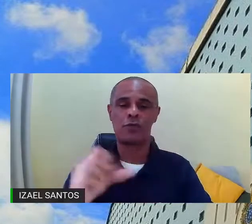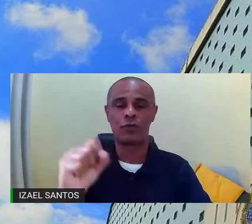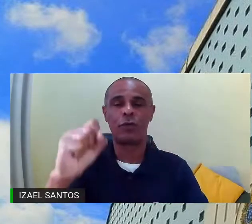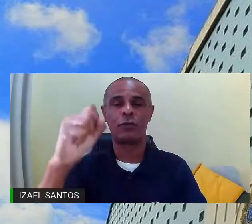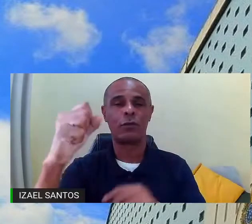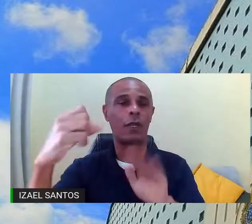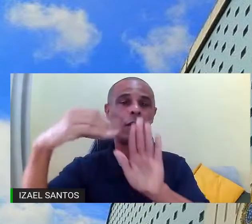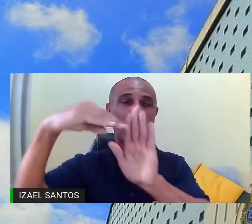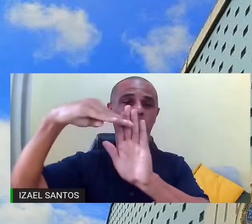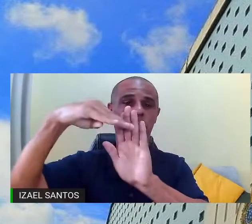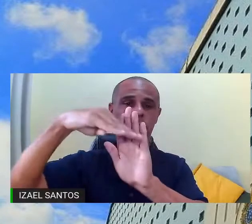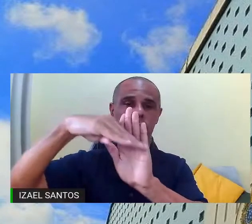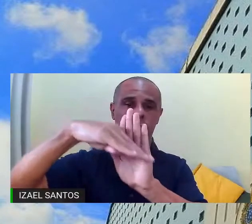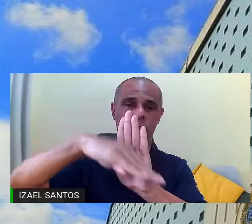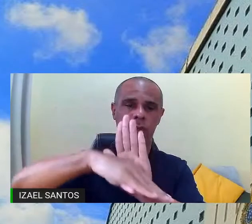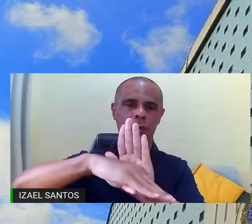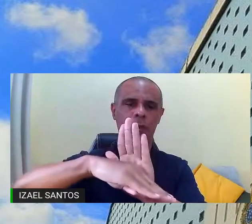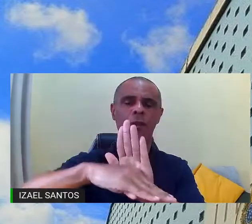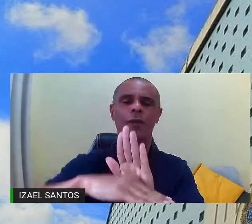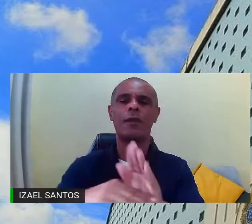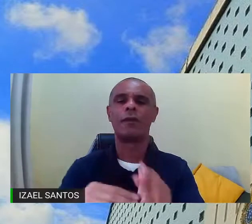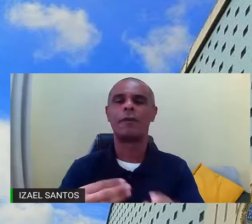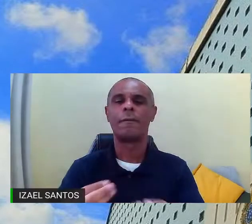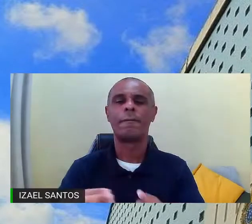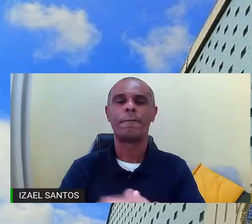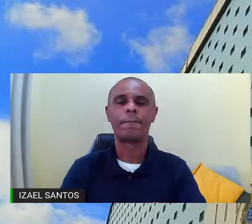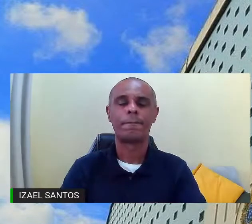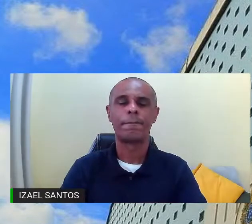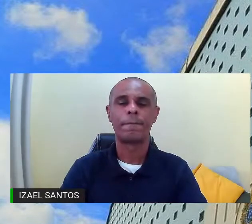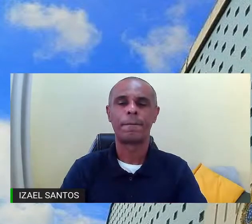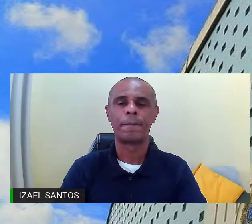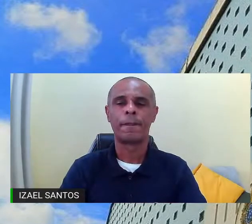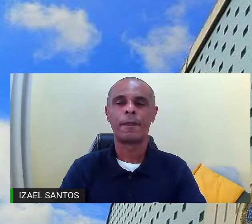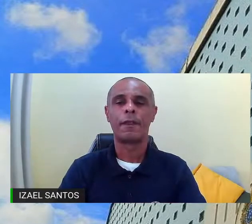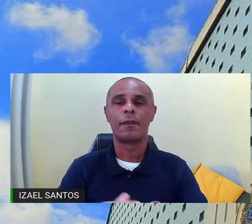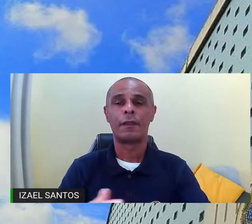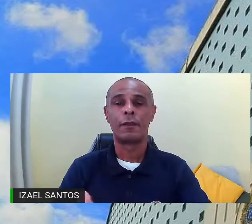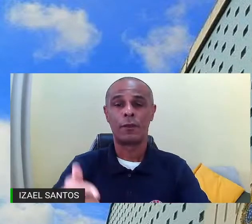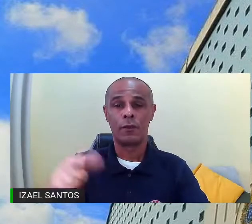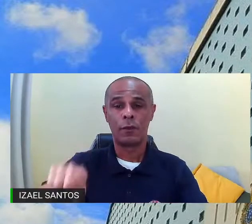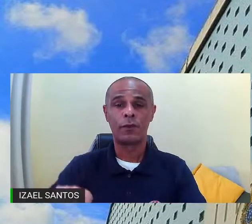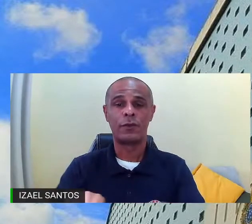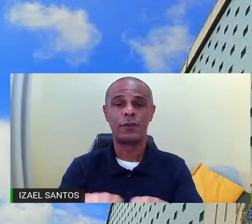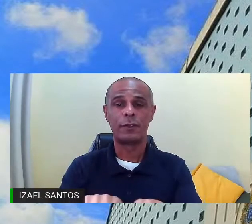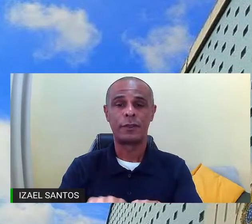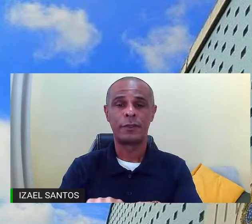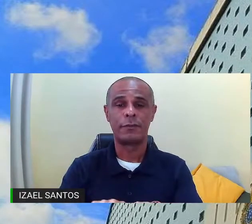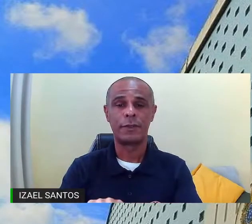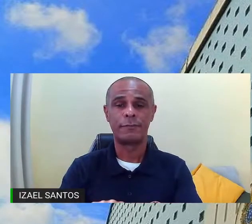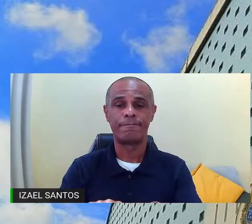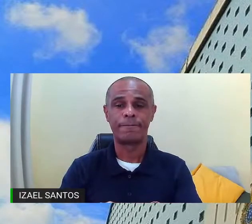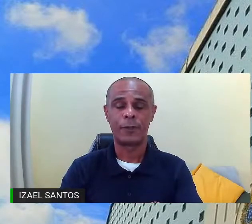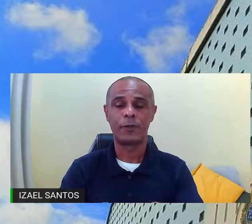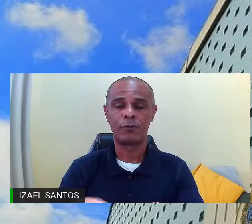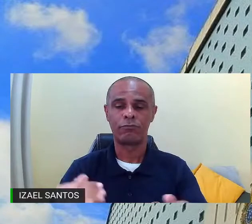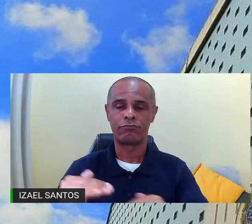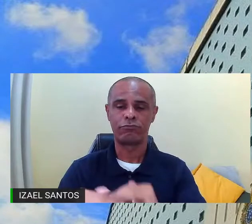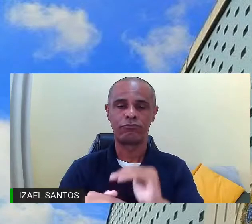do processo de evolução tecnológica, que, por outro lado, está em pleno